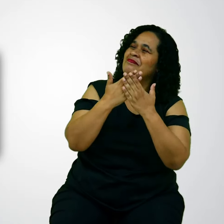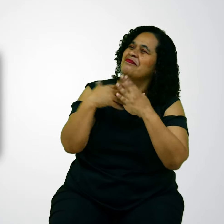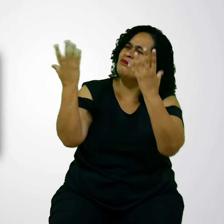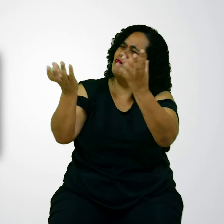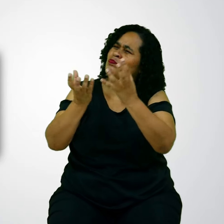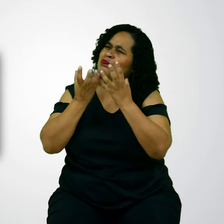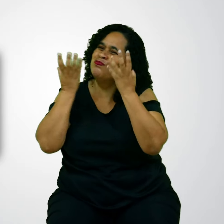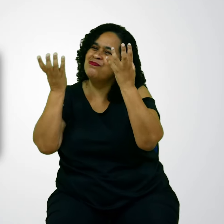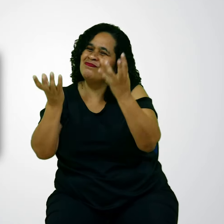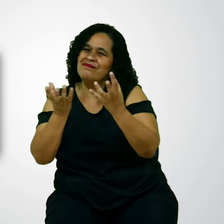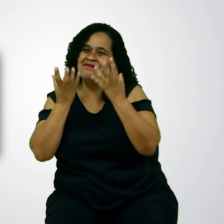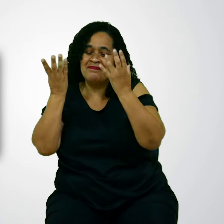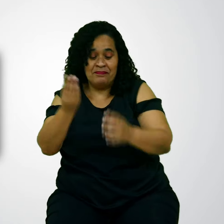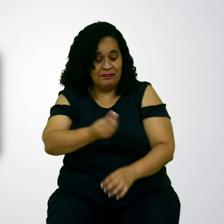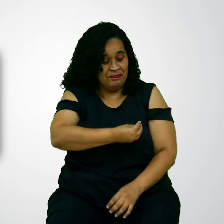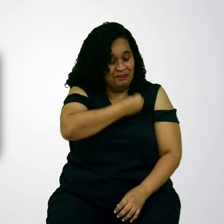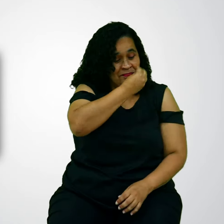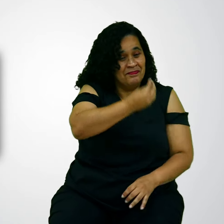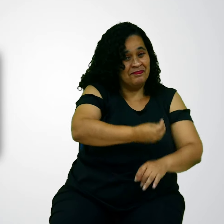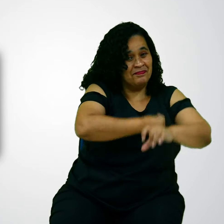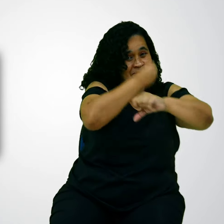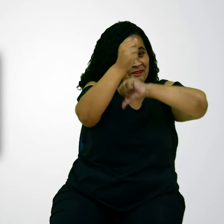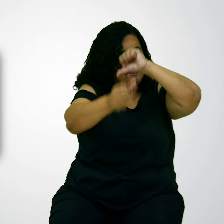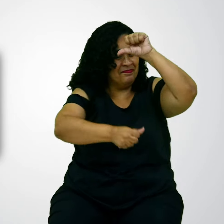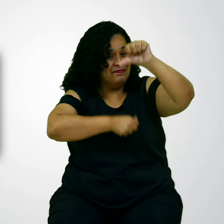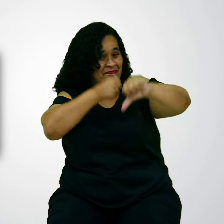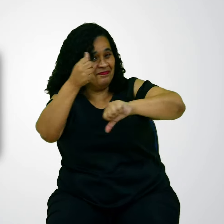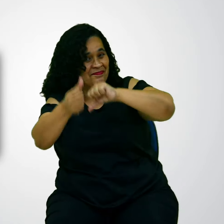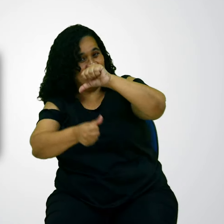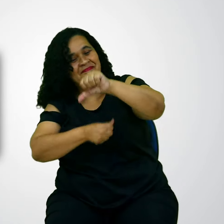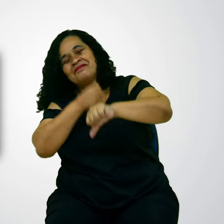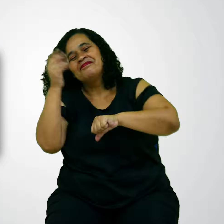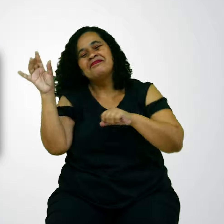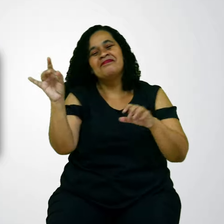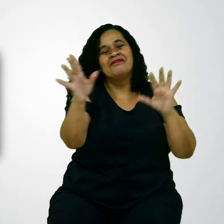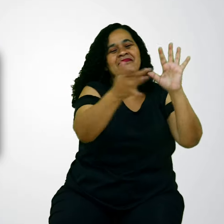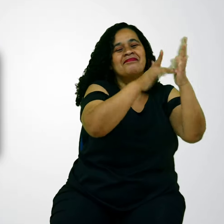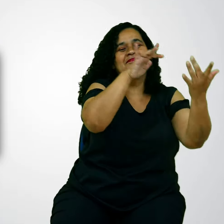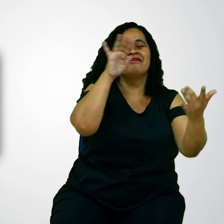da vida que encontrei somente em Jesus Cristo